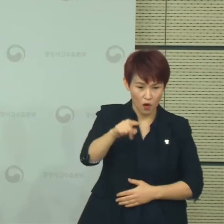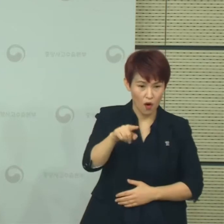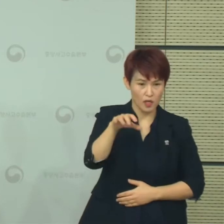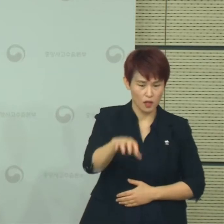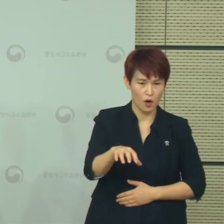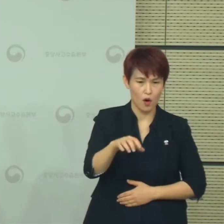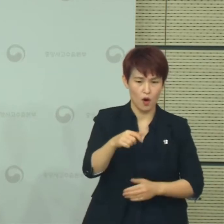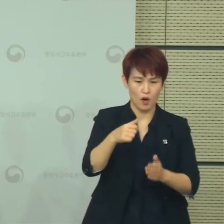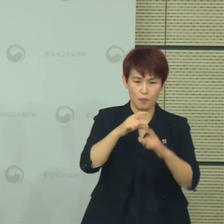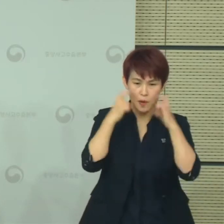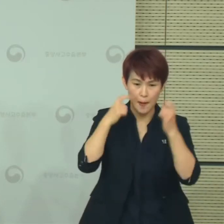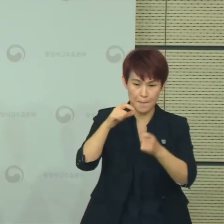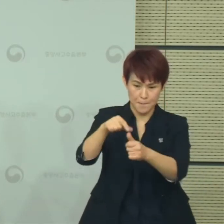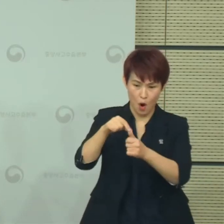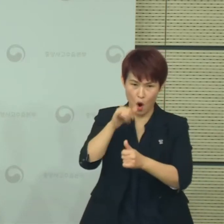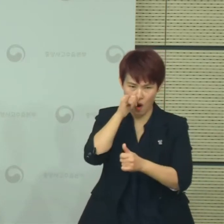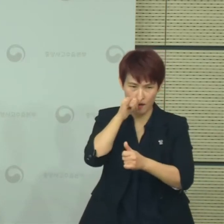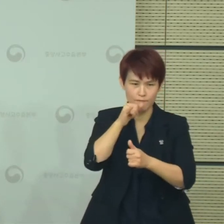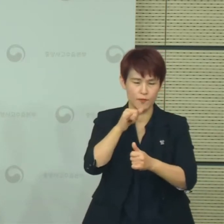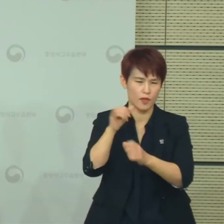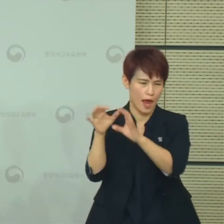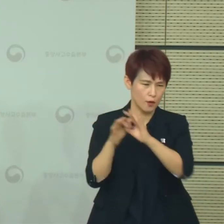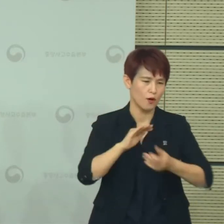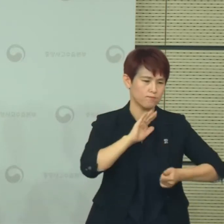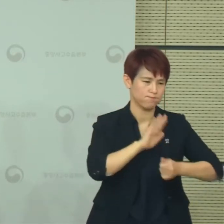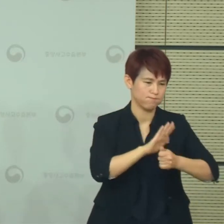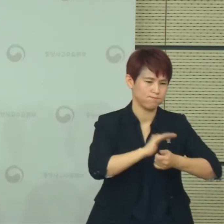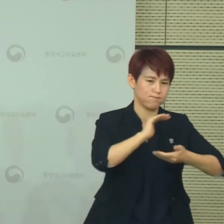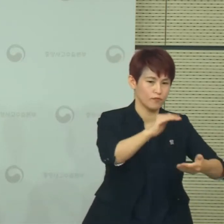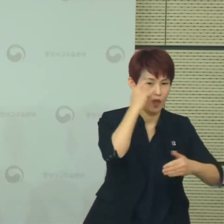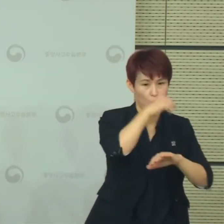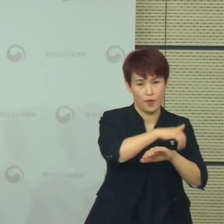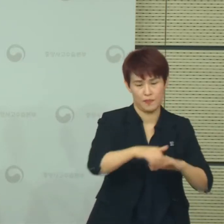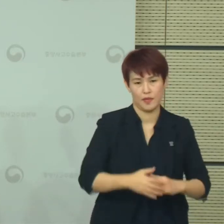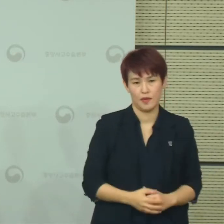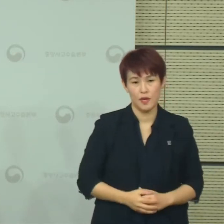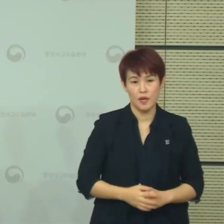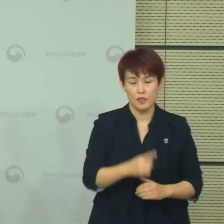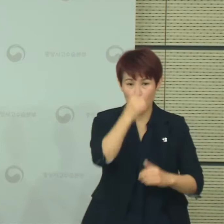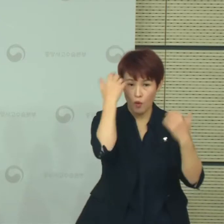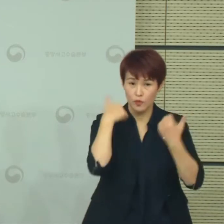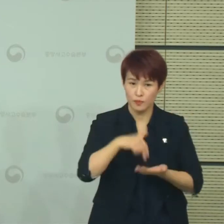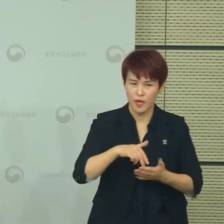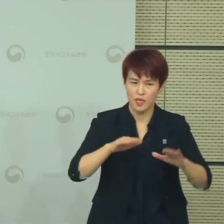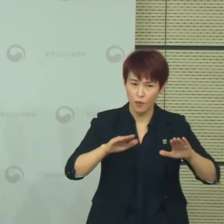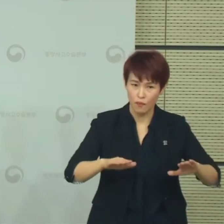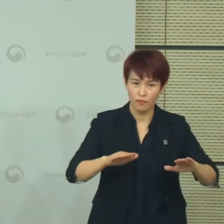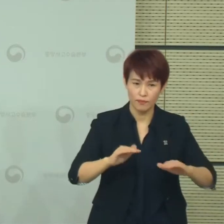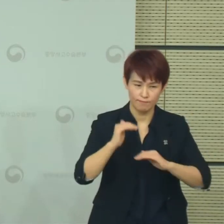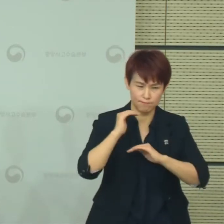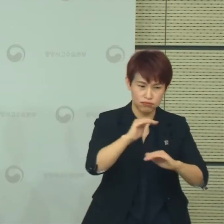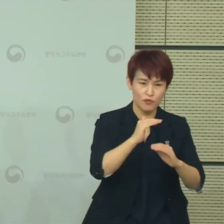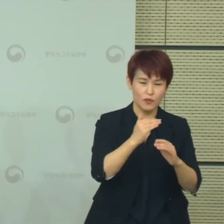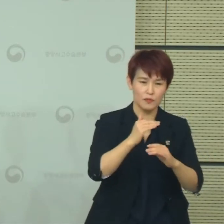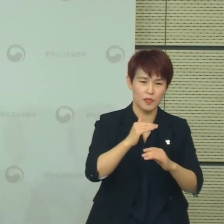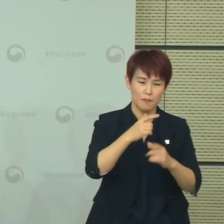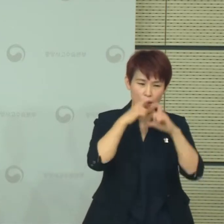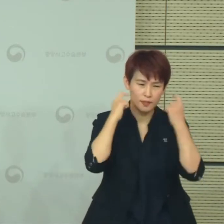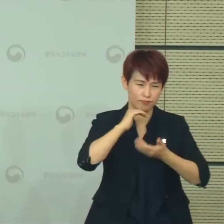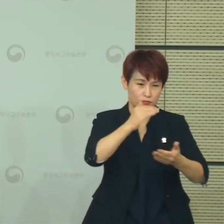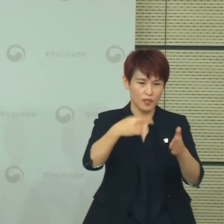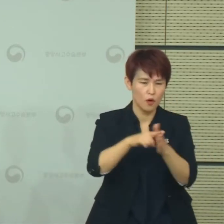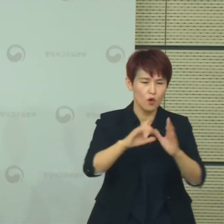확보한 물량도 지속적으로 공급할 예정입니다. 정부는 이번 조치를 통해 앞으로 국민들께서